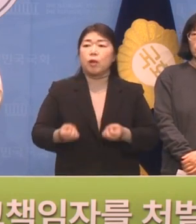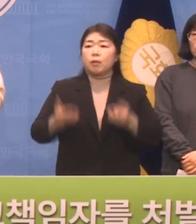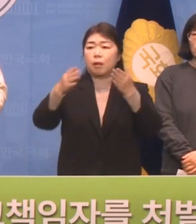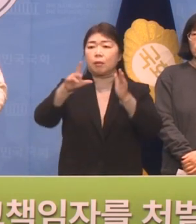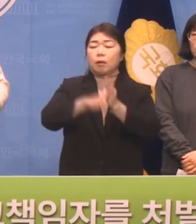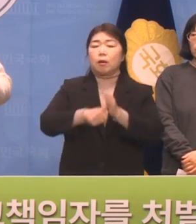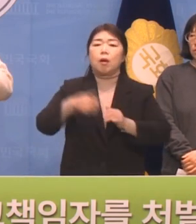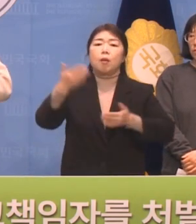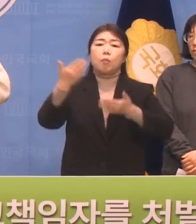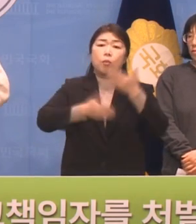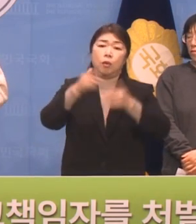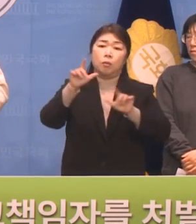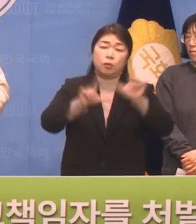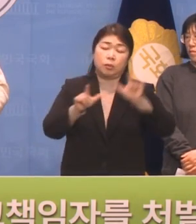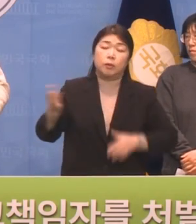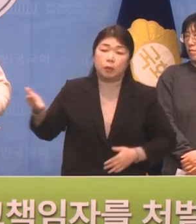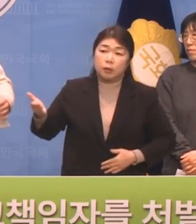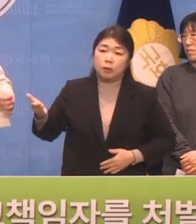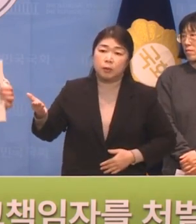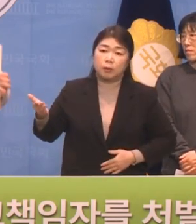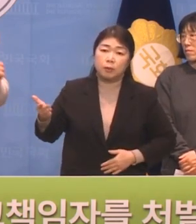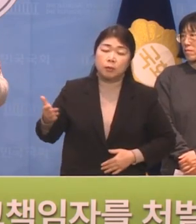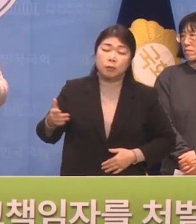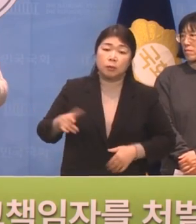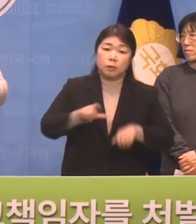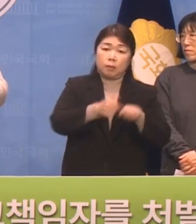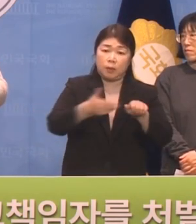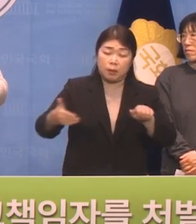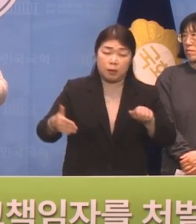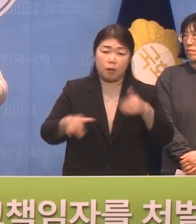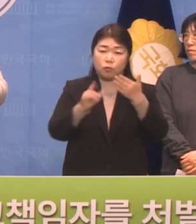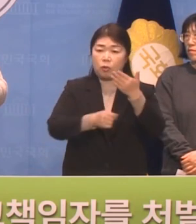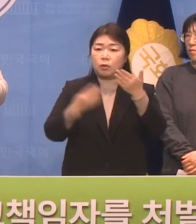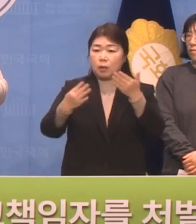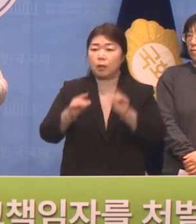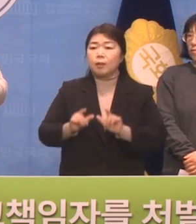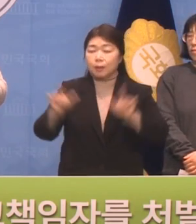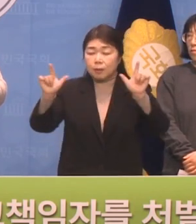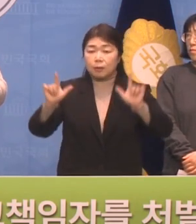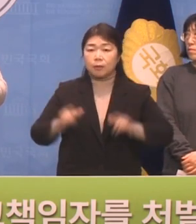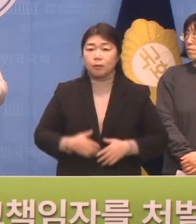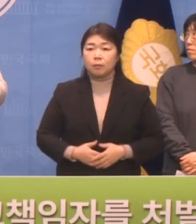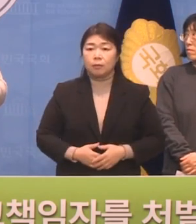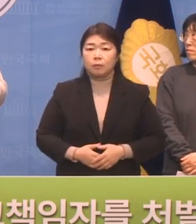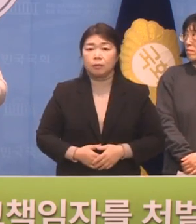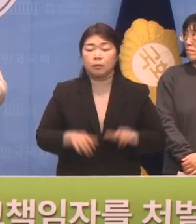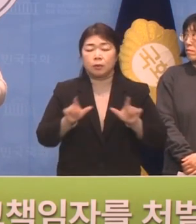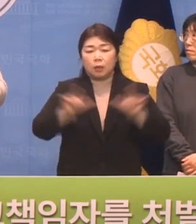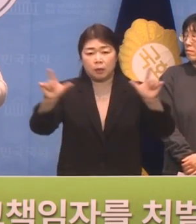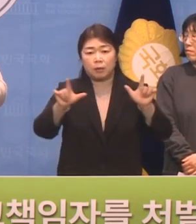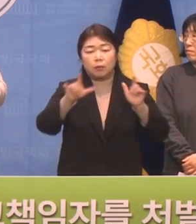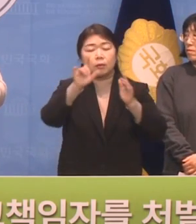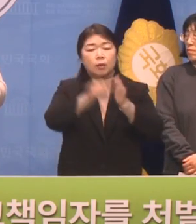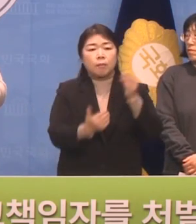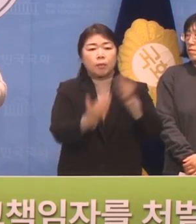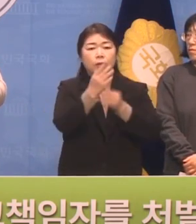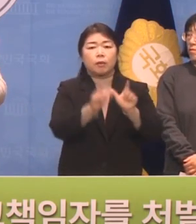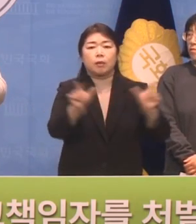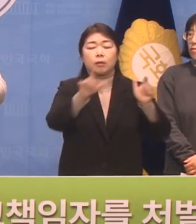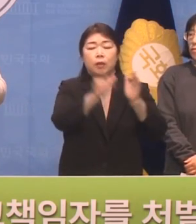49제가 지난 직후 9월 4일에 그 당시 행정부